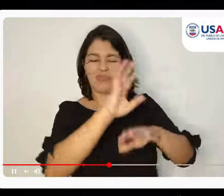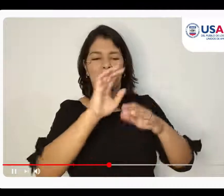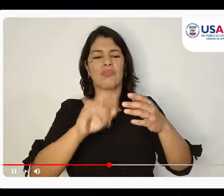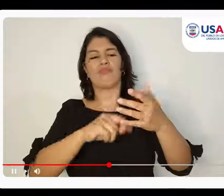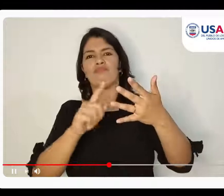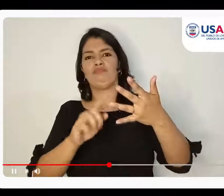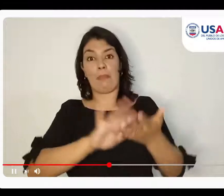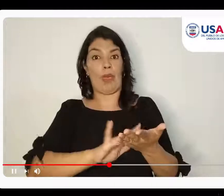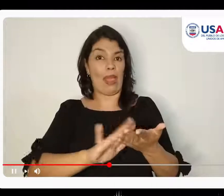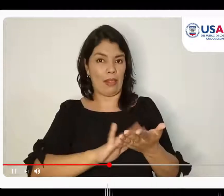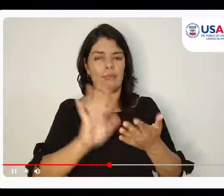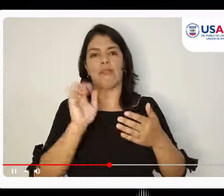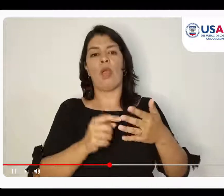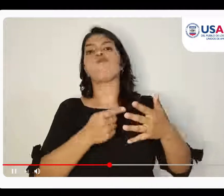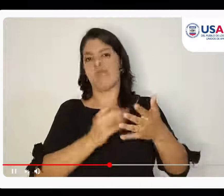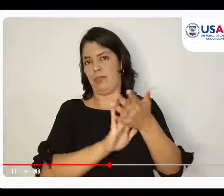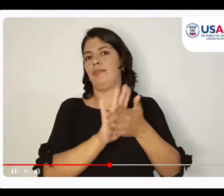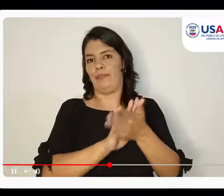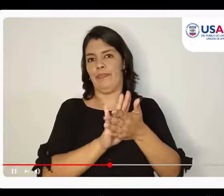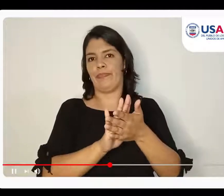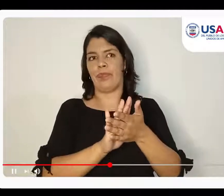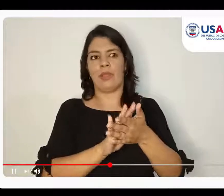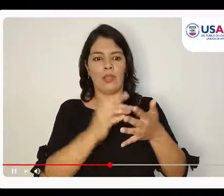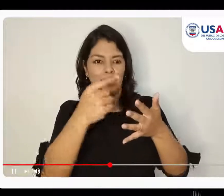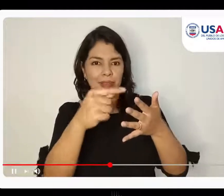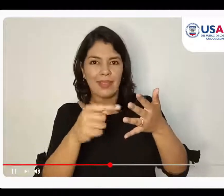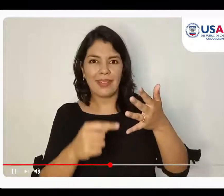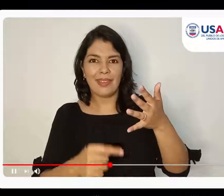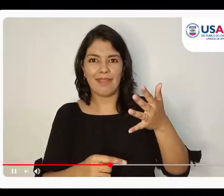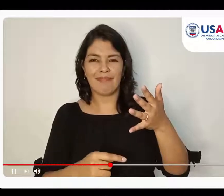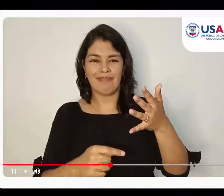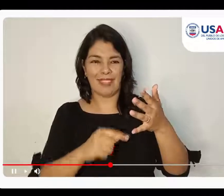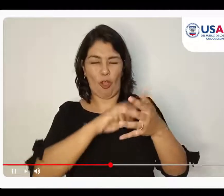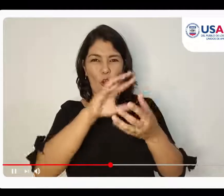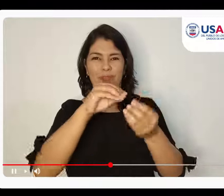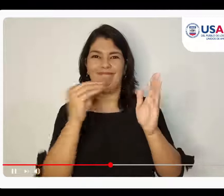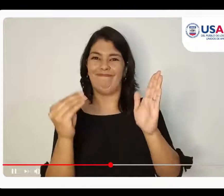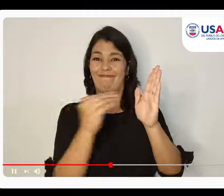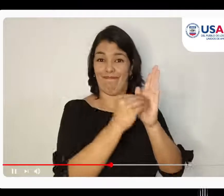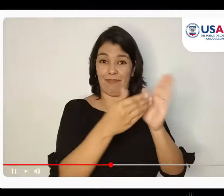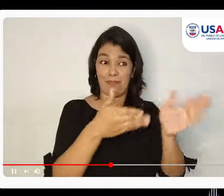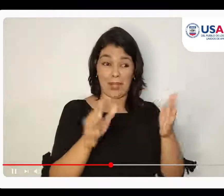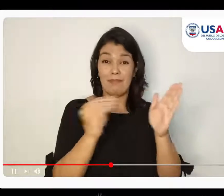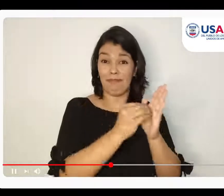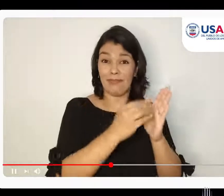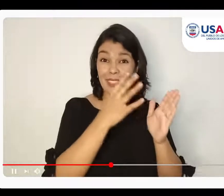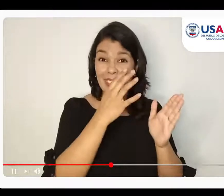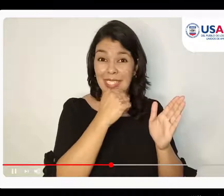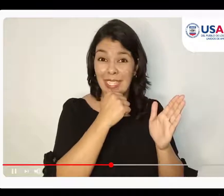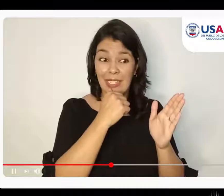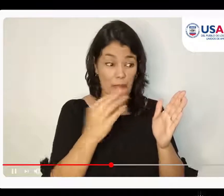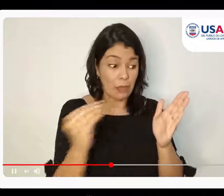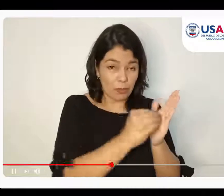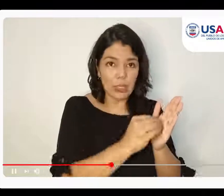servicio de interpretación. Si no existe esa herramienta allí, o si no existe plasmado en el plan que hay que disponer de